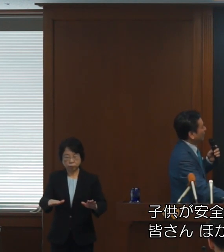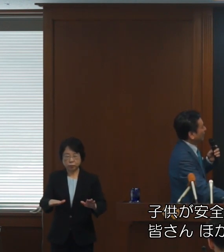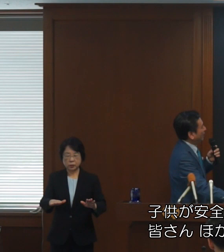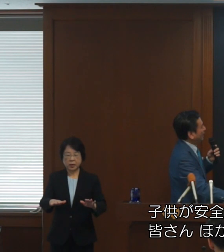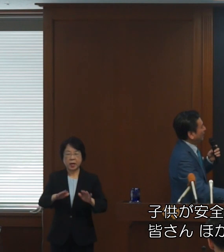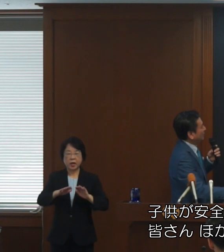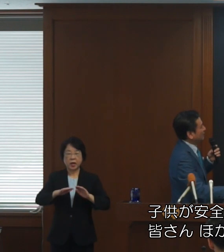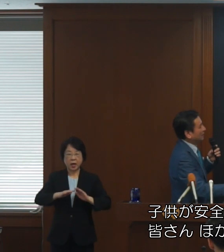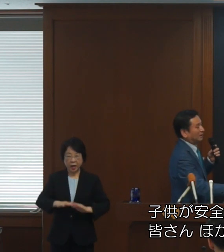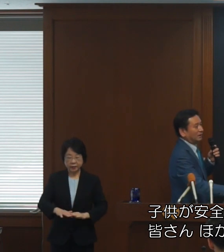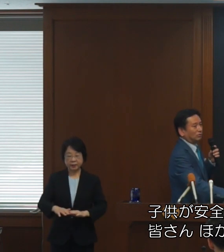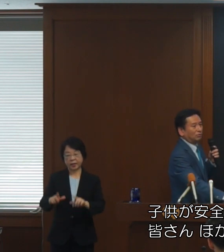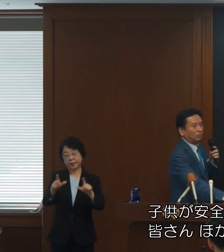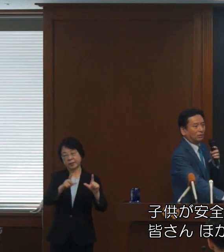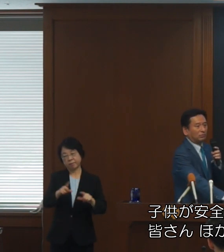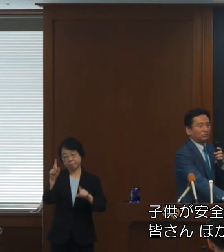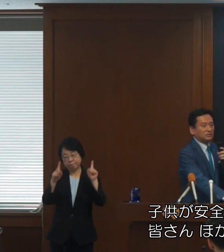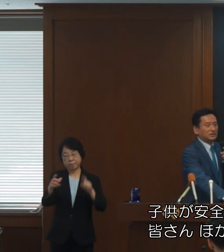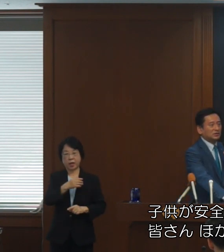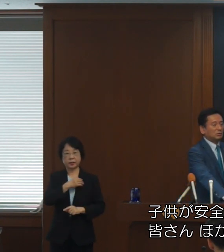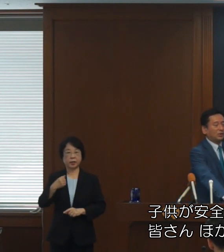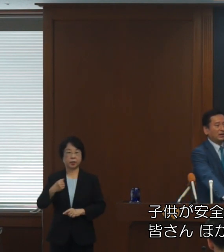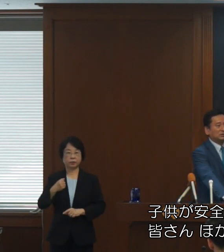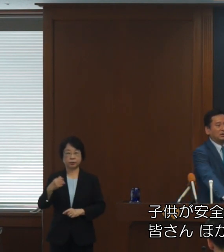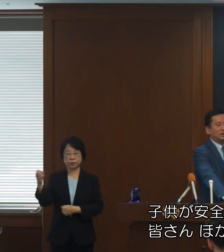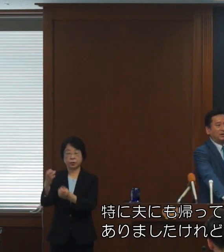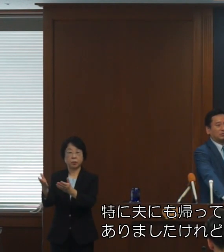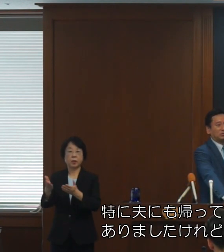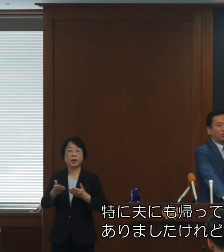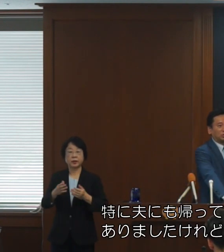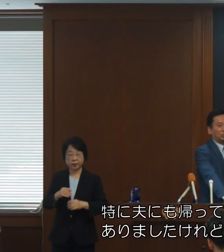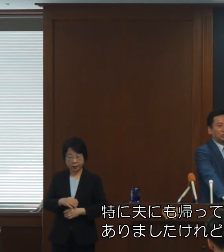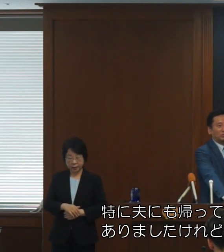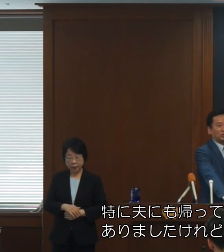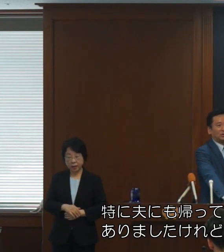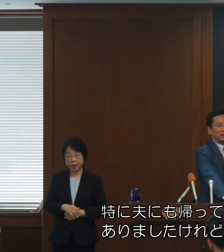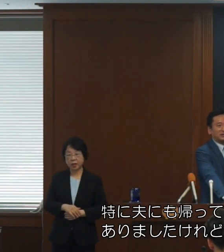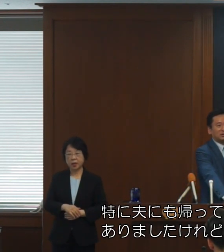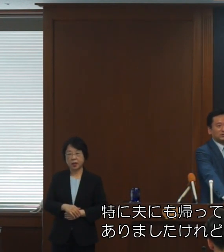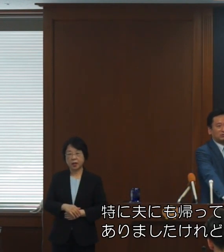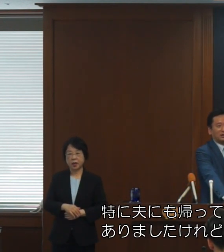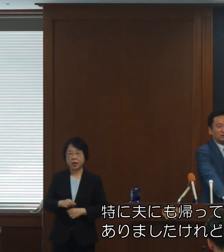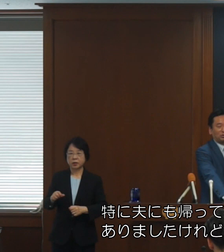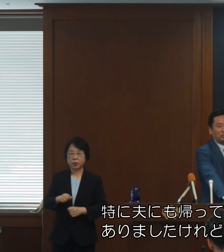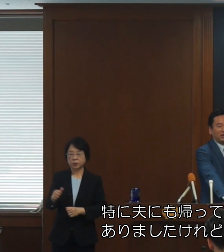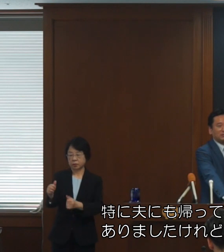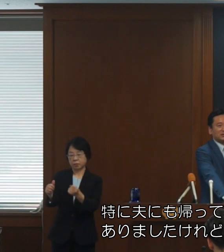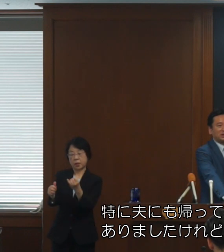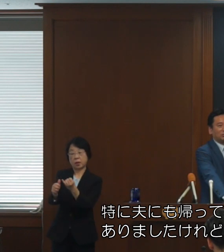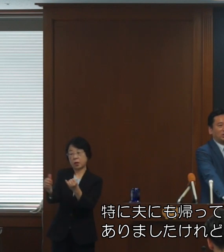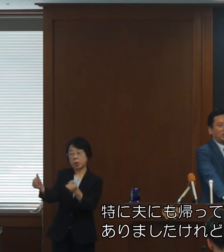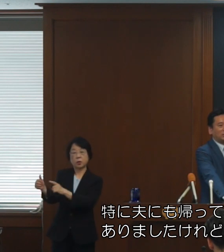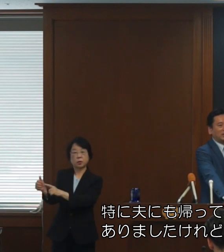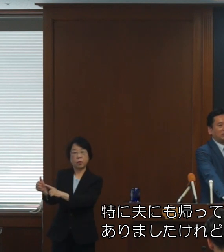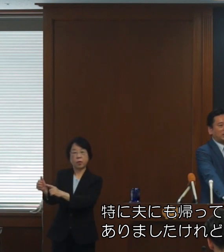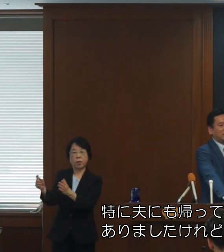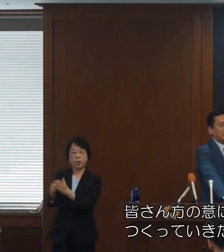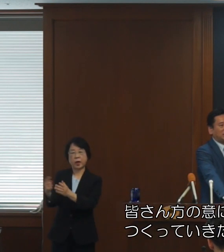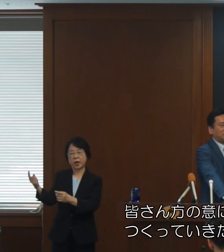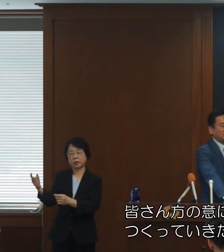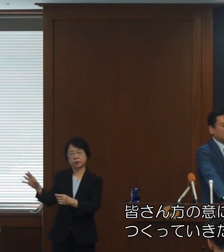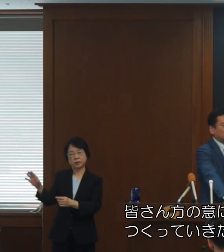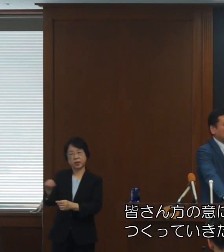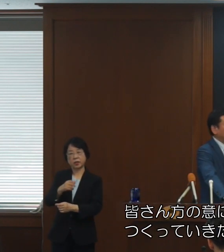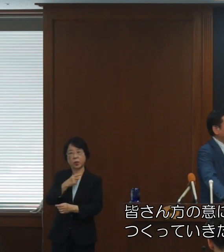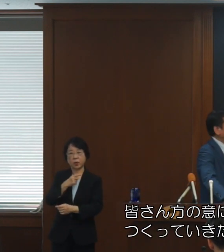ことでありますので皆さん他の親族も早く帰ってきてほしいとかいう声もありましたけれどもできる